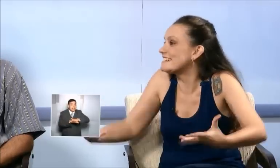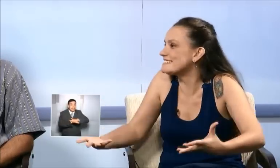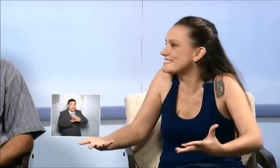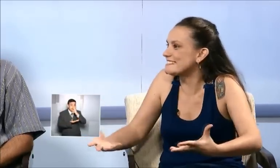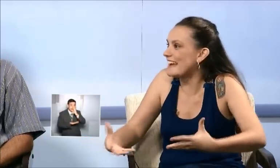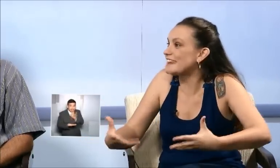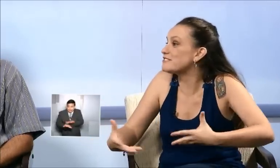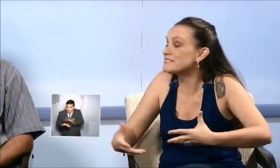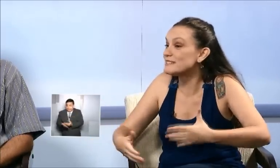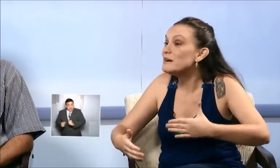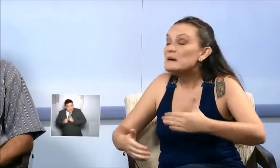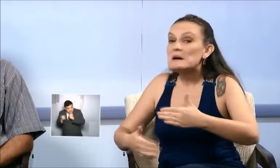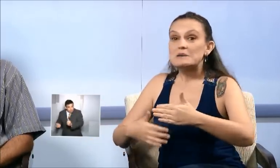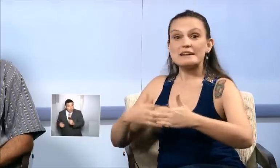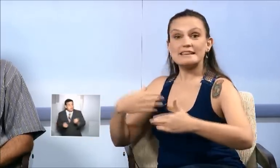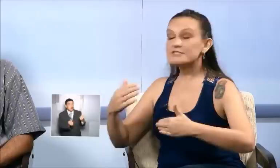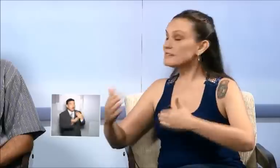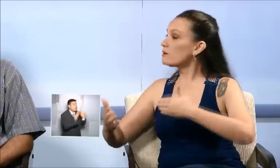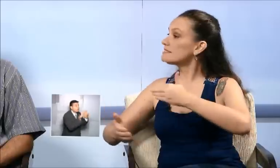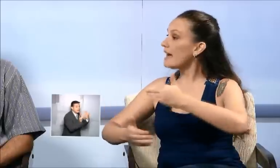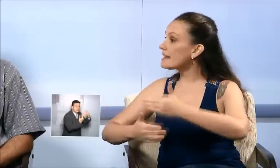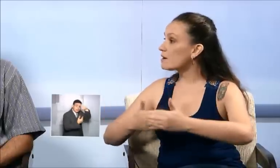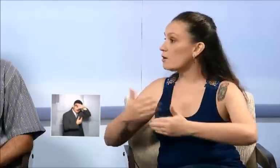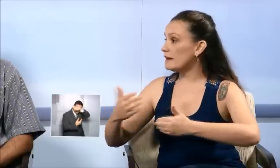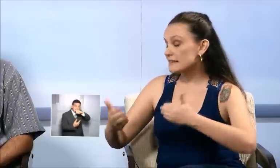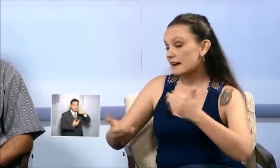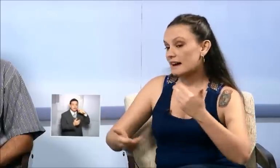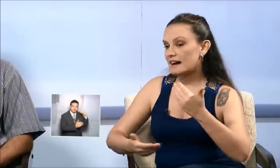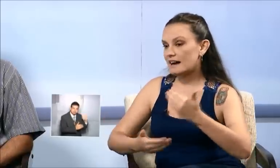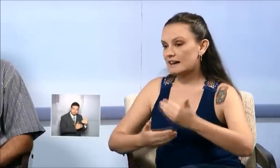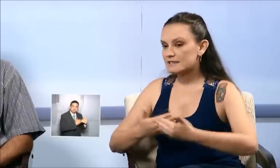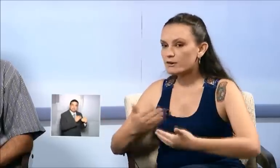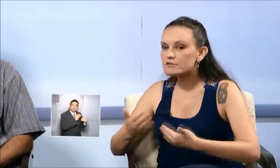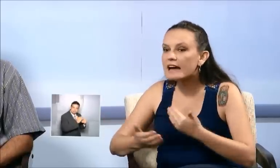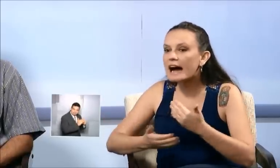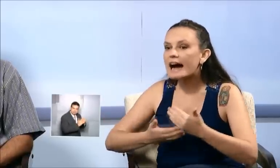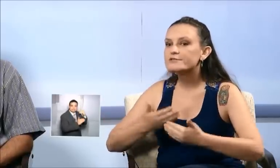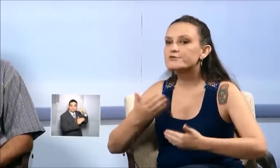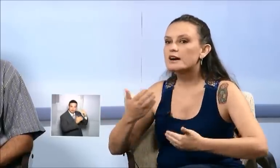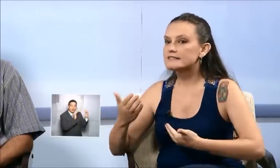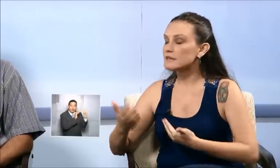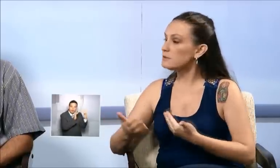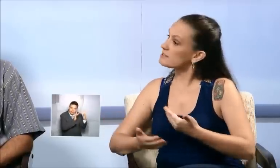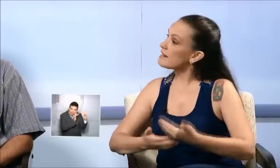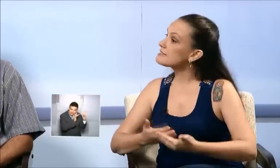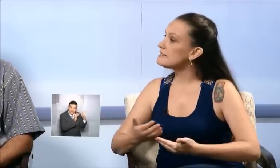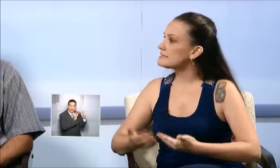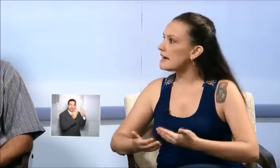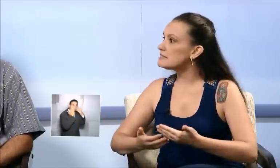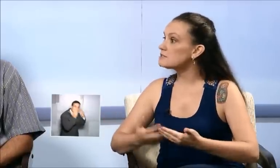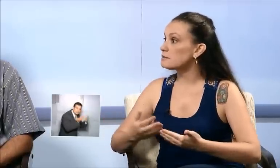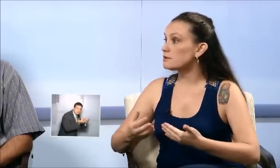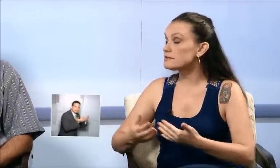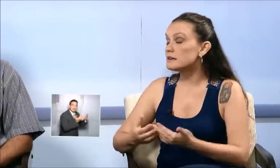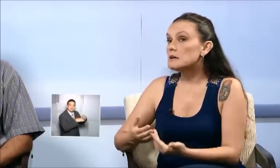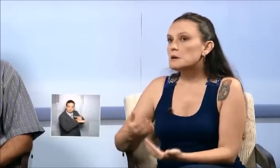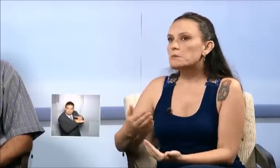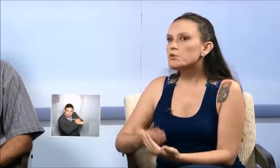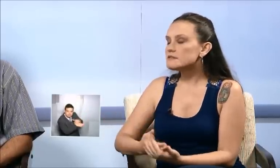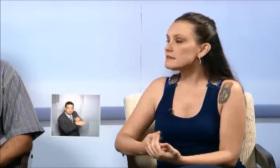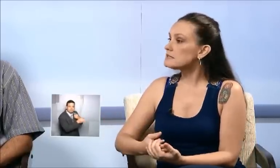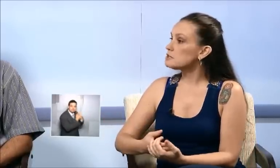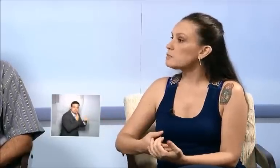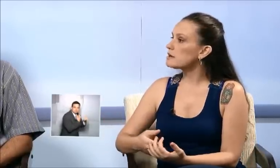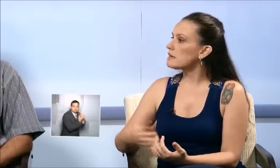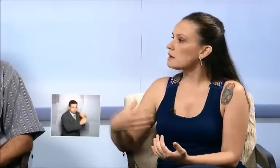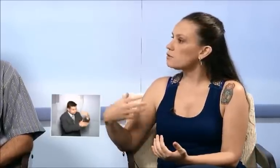estudei tanto, né? E não consigo. Mas aí você consegue, começa a ter o contato, a se demonstrar interessado, e isso é uma coisa